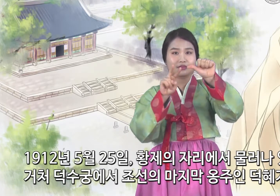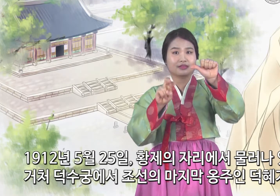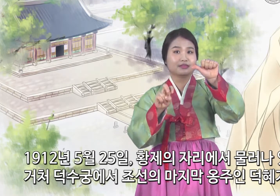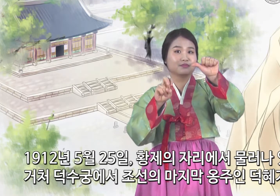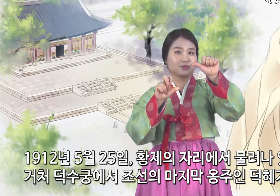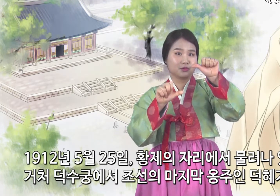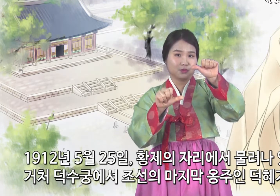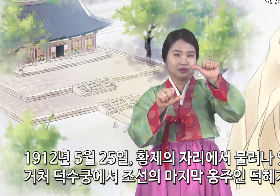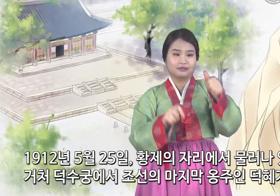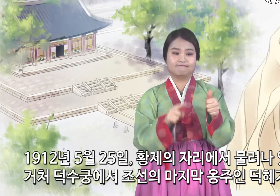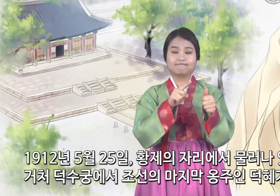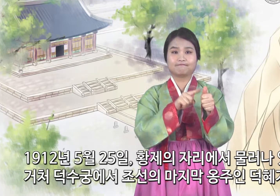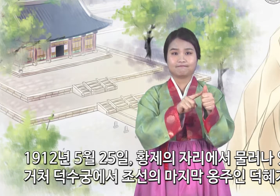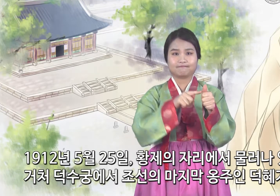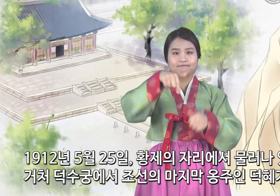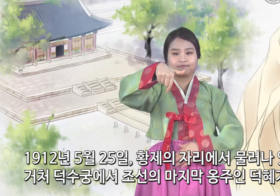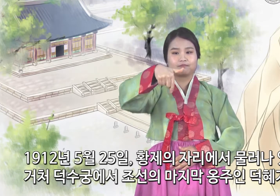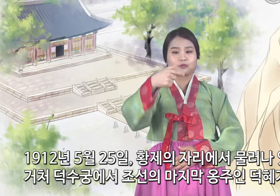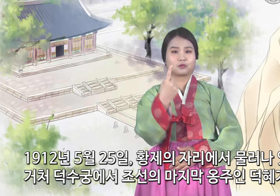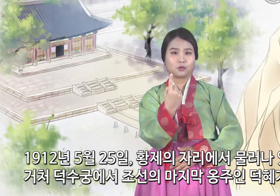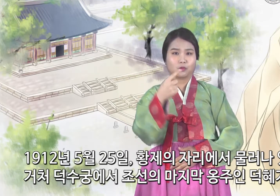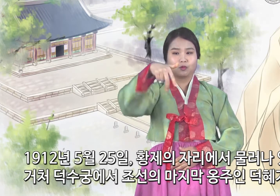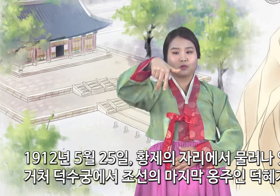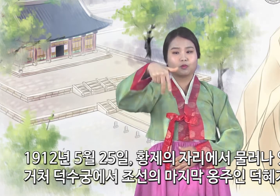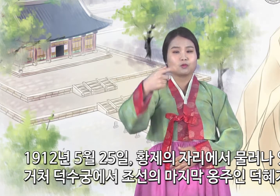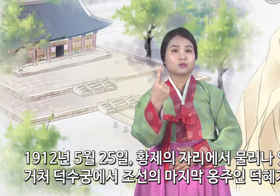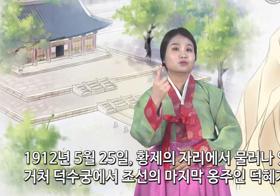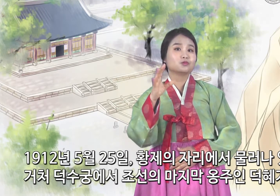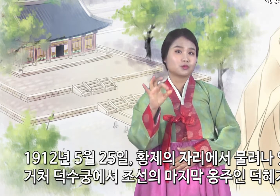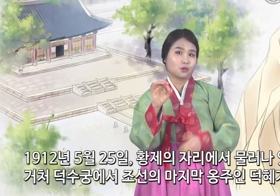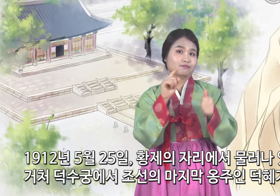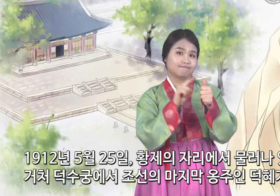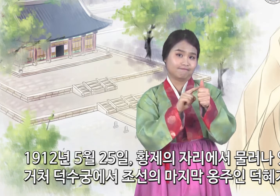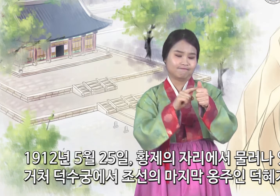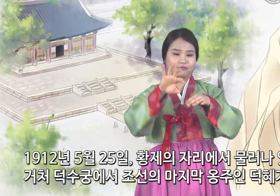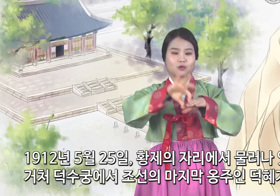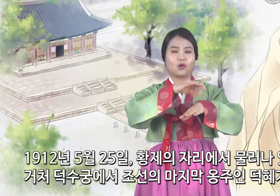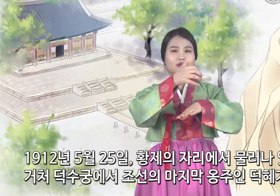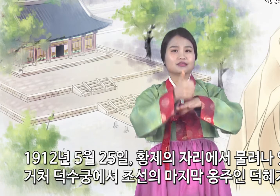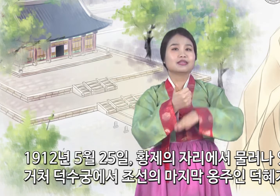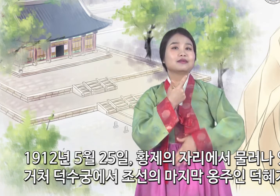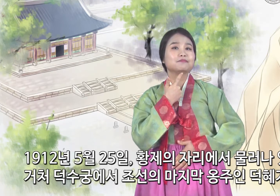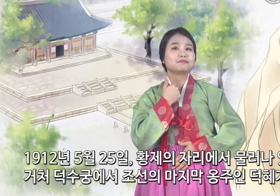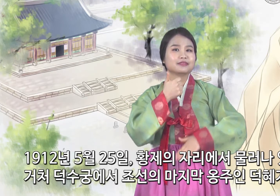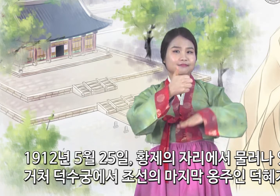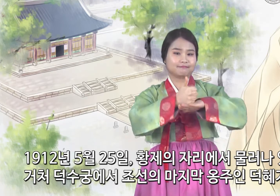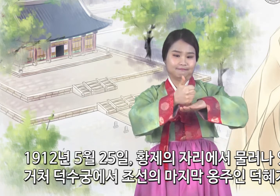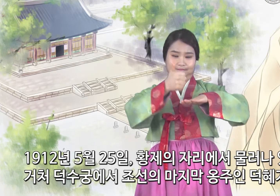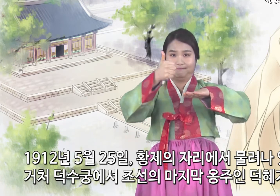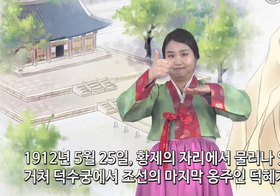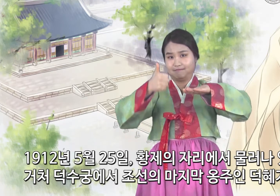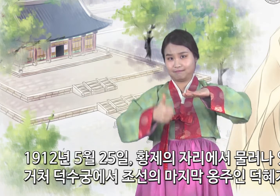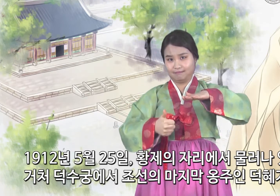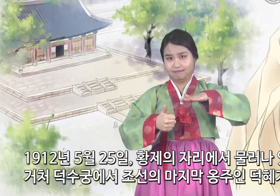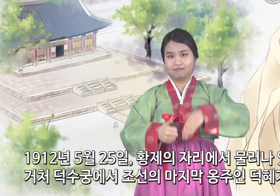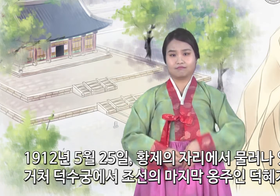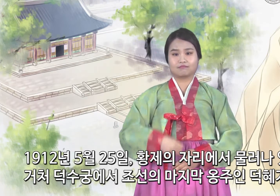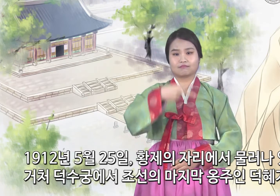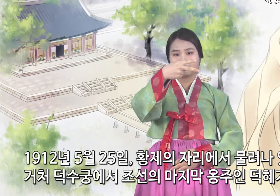1912년 5월 25일 황제의 자리에서 물러나 있던 고종의 거처